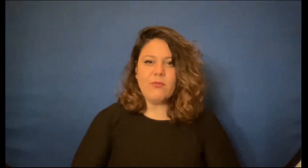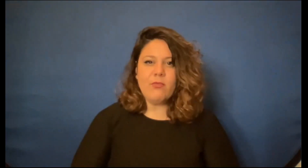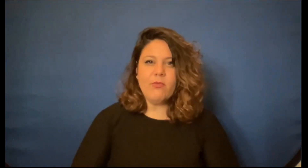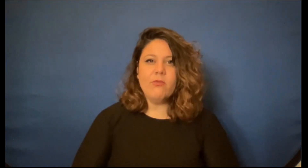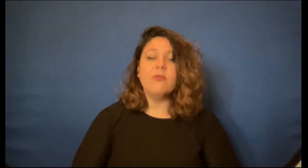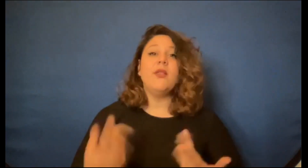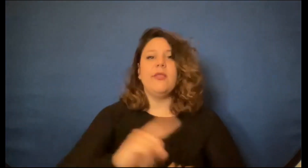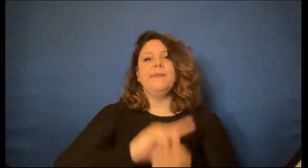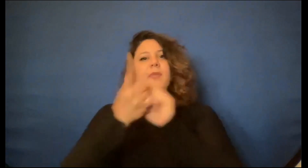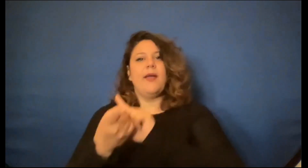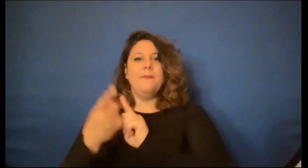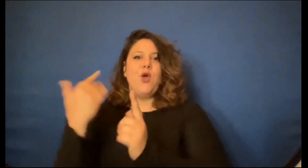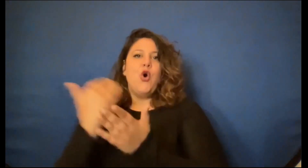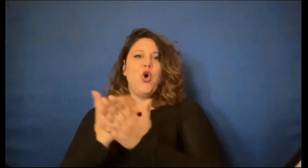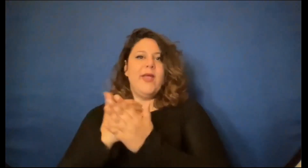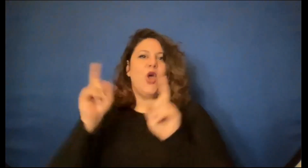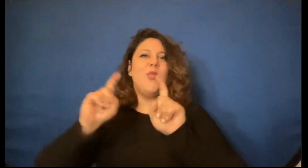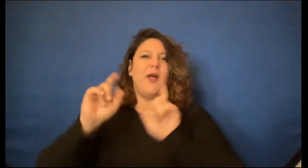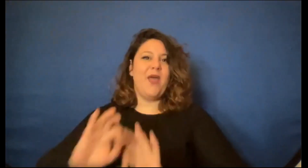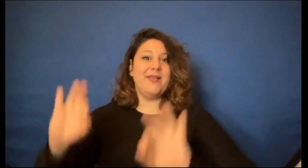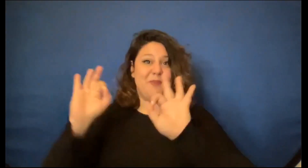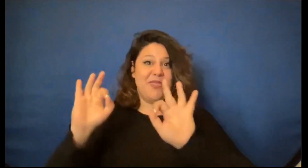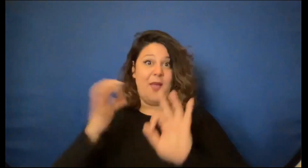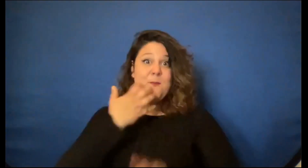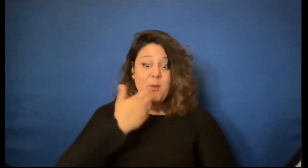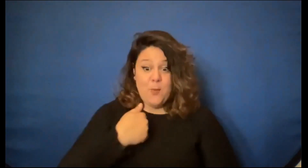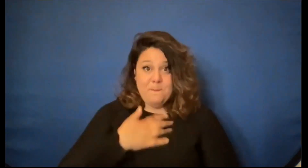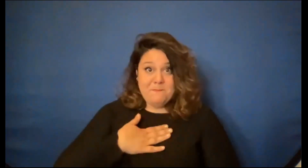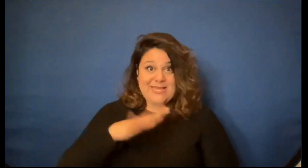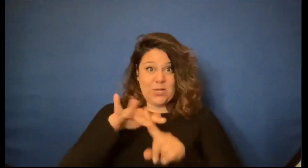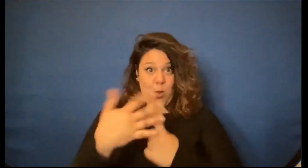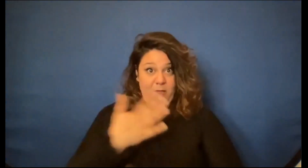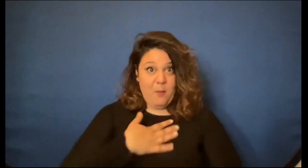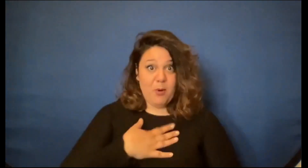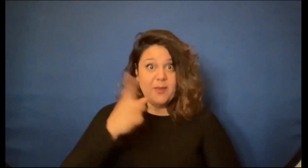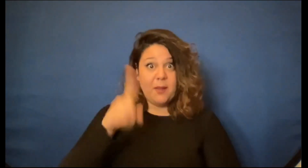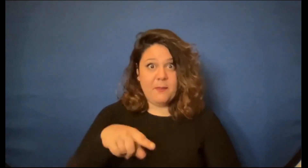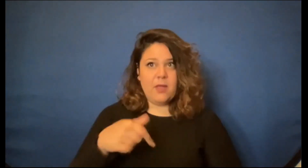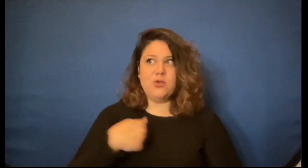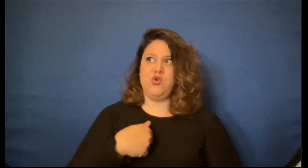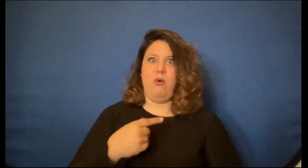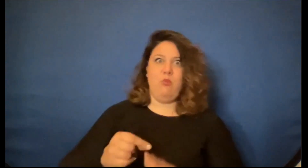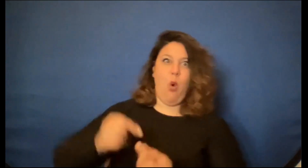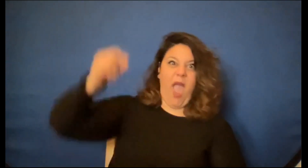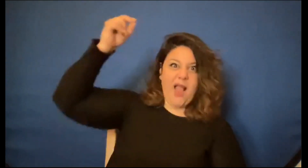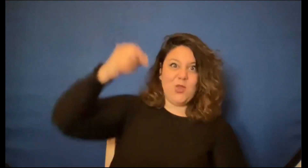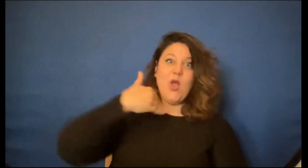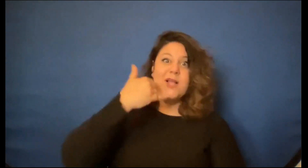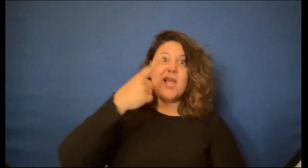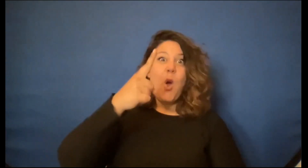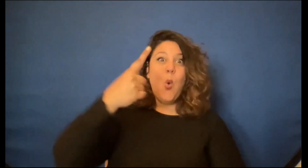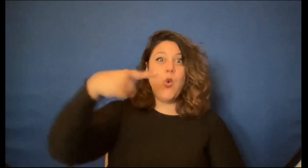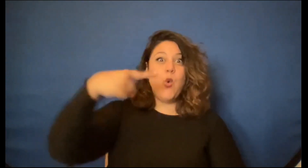de educación especial, ¿no? Y, por ejemplo, en mi caso propio, pues bueno, pues yo hacía casi 1,90 m, era el más grandote